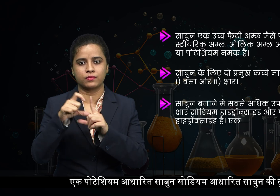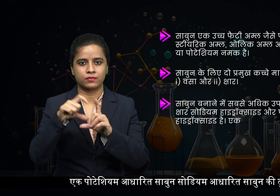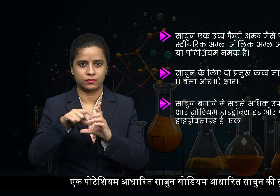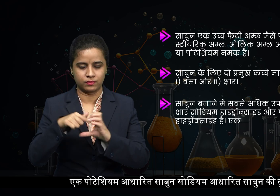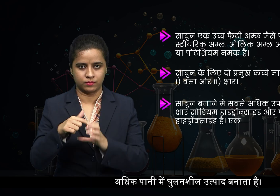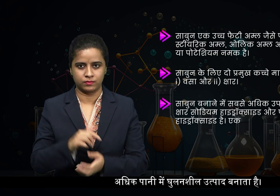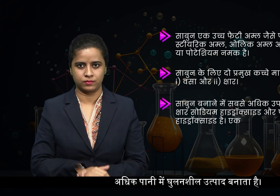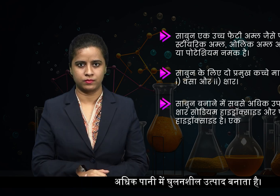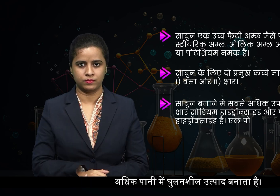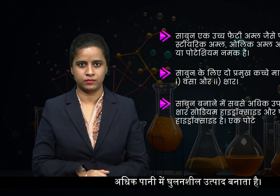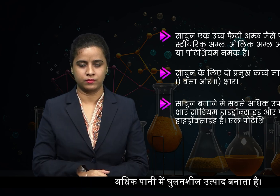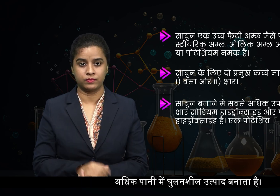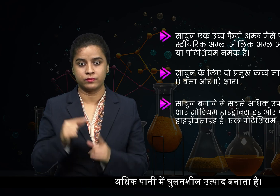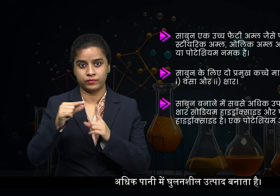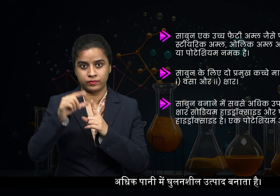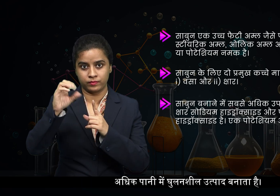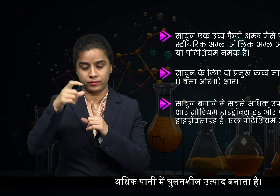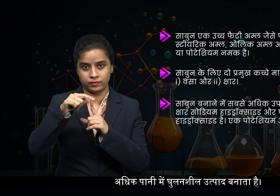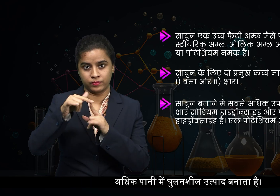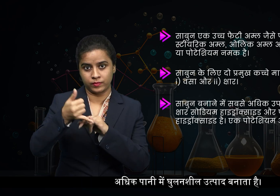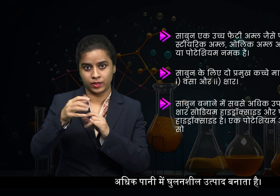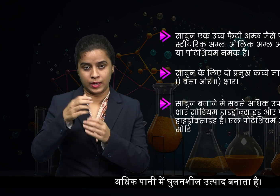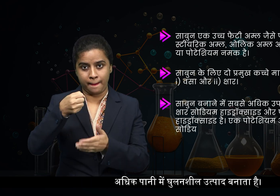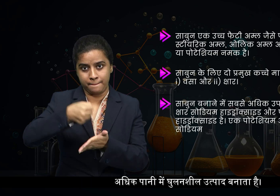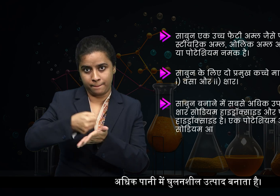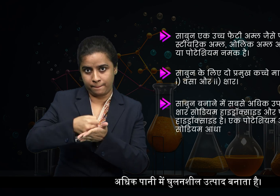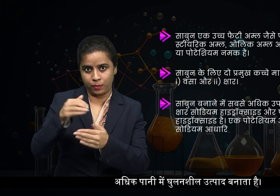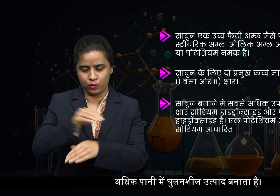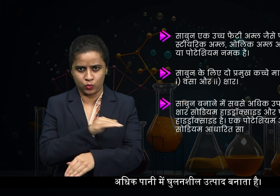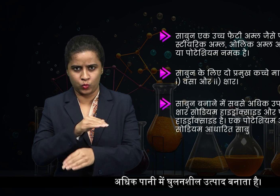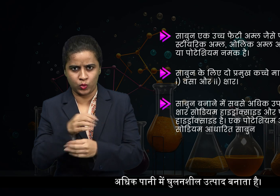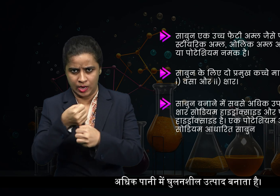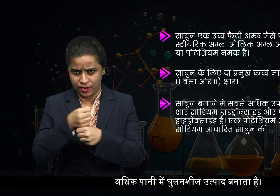में अधिक पानी में घुलनशील उत्पाद बनाता है।